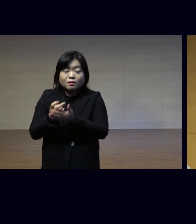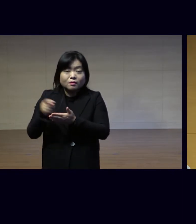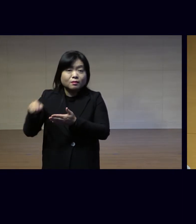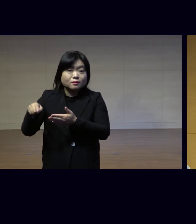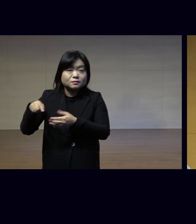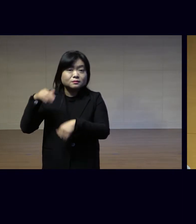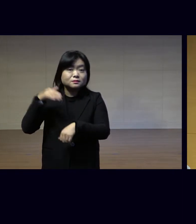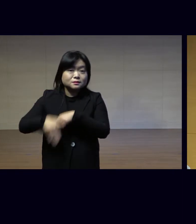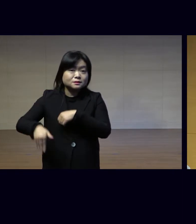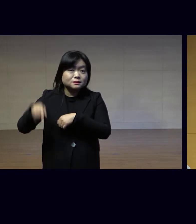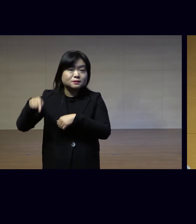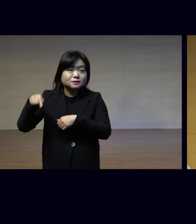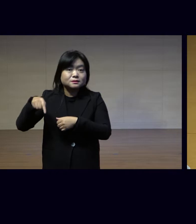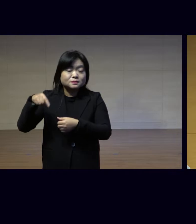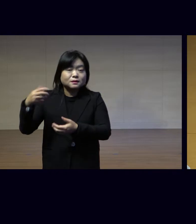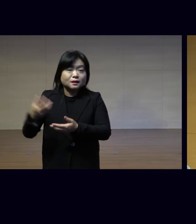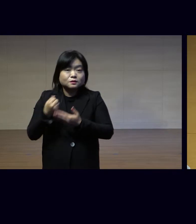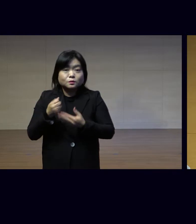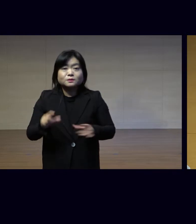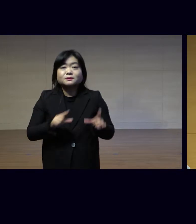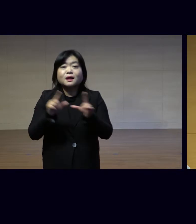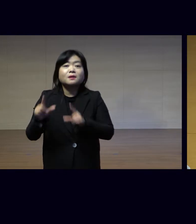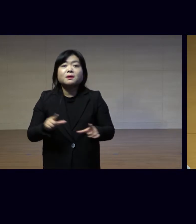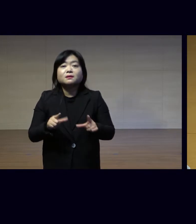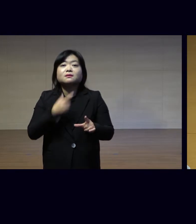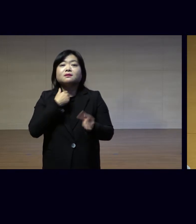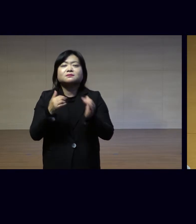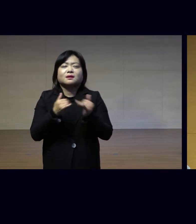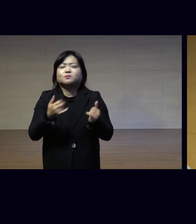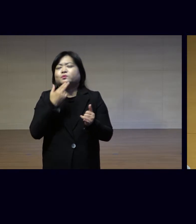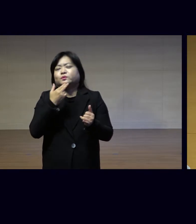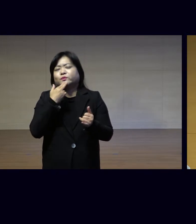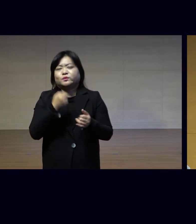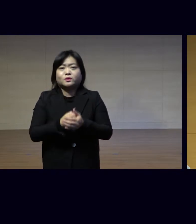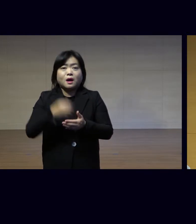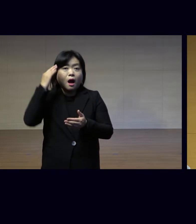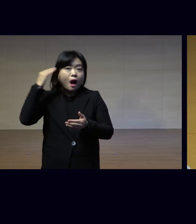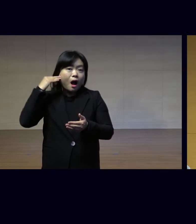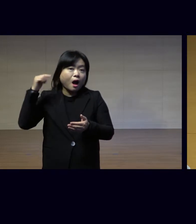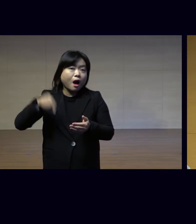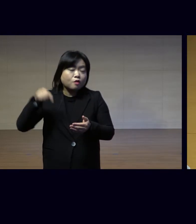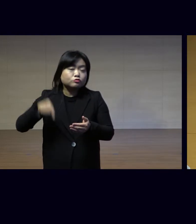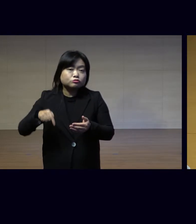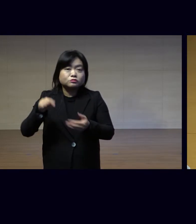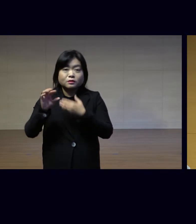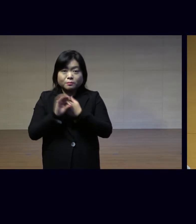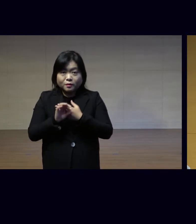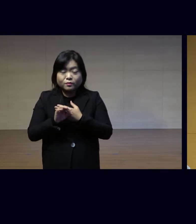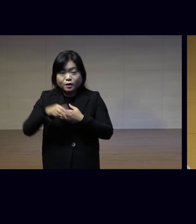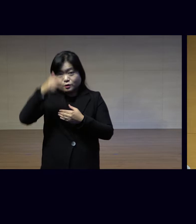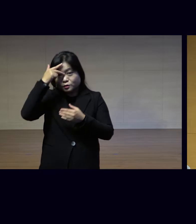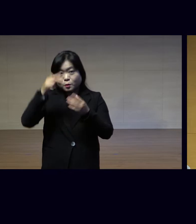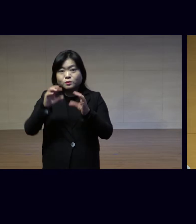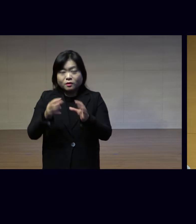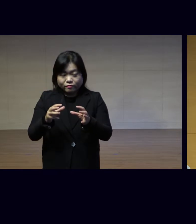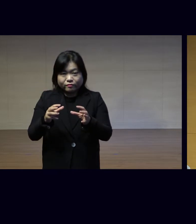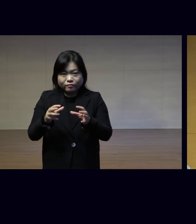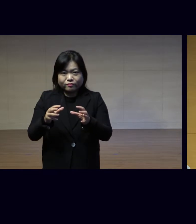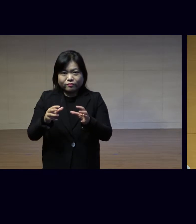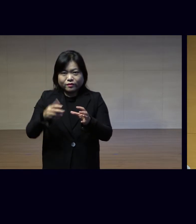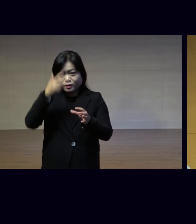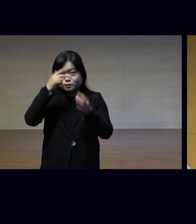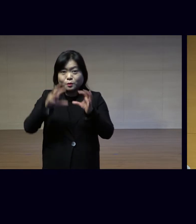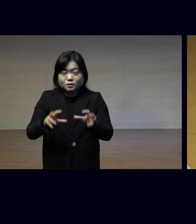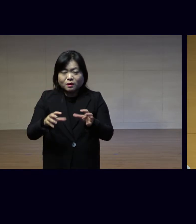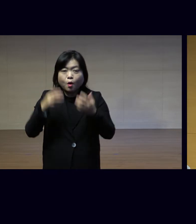도덕군주주의로서 정말 그런 삶을 가진 사람이 몇 명이나 있으며 과연 우리나라 그러면 조선에 뭐